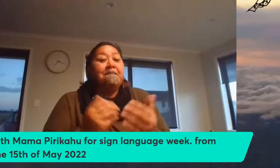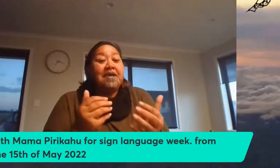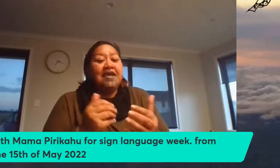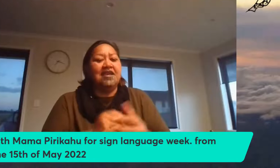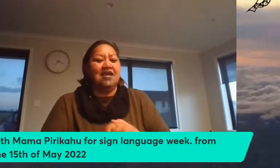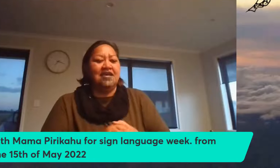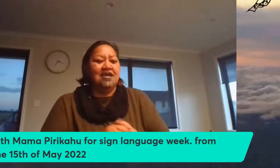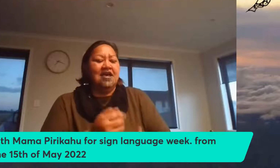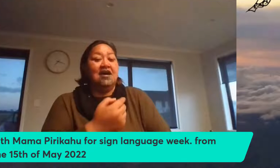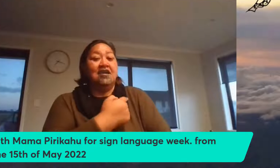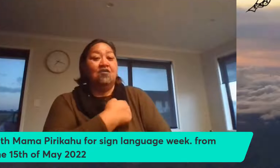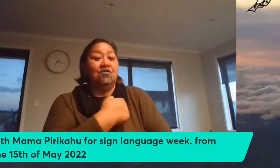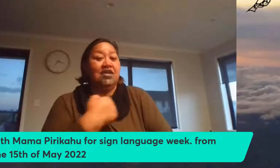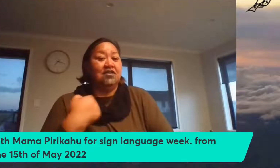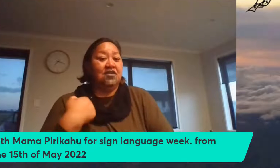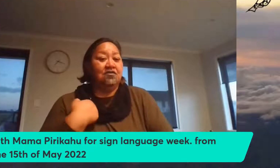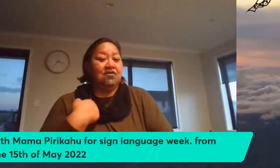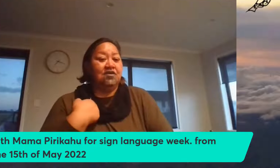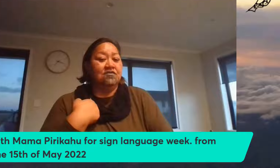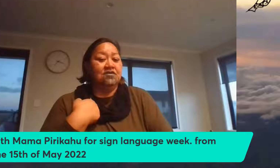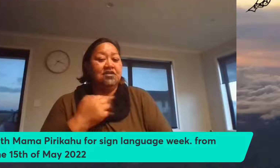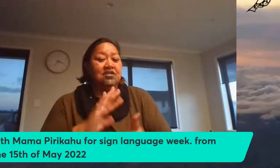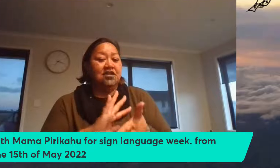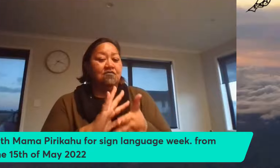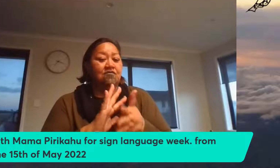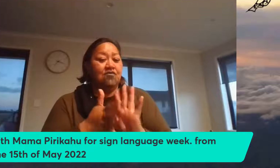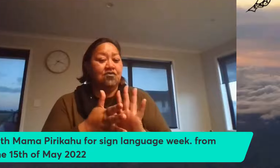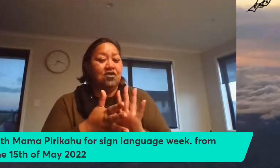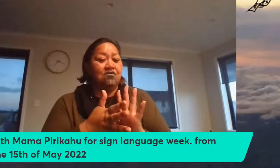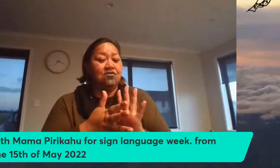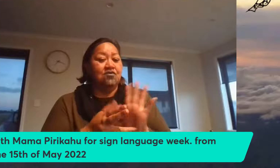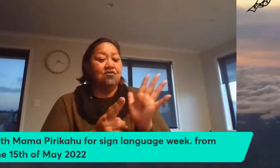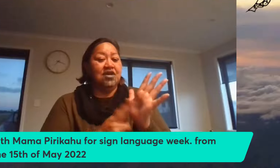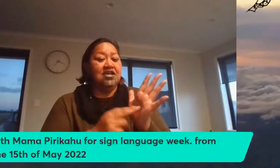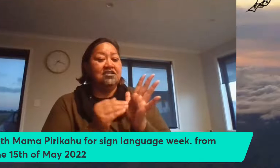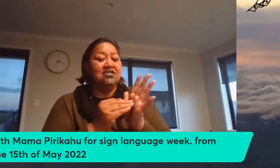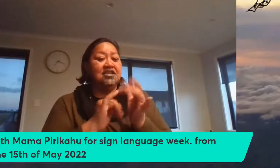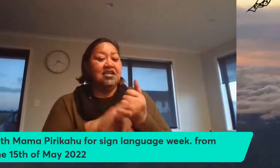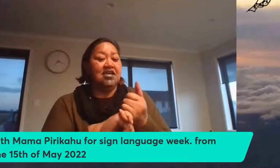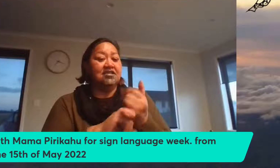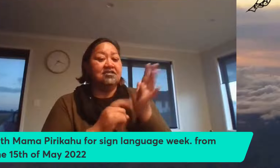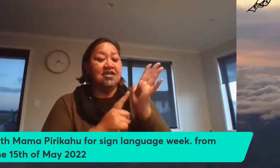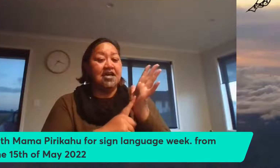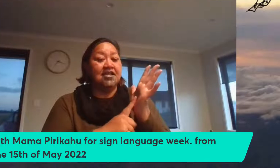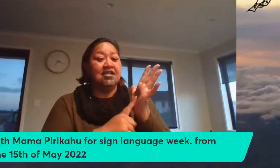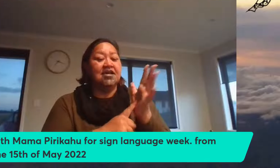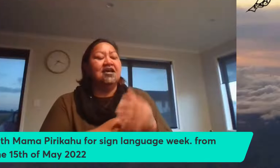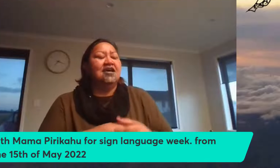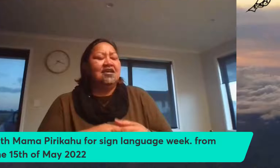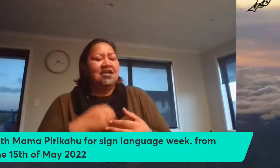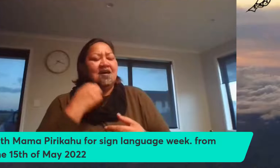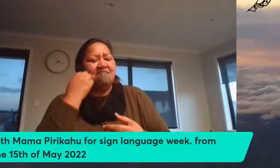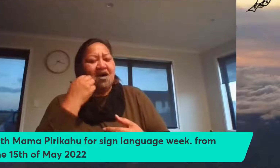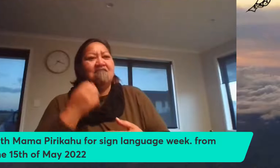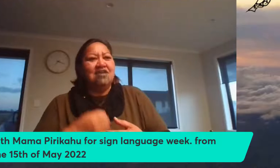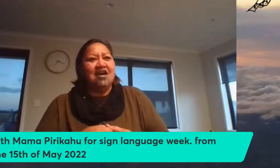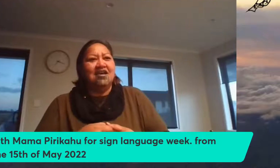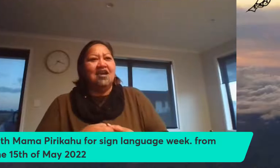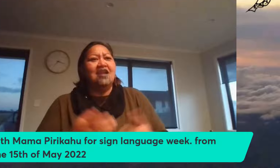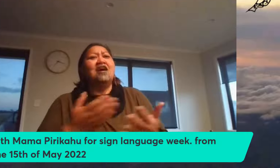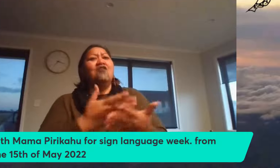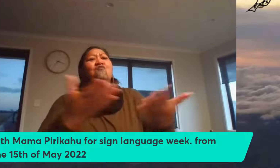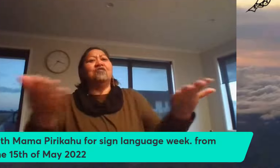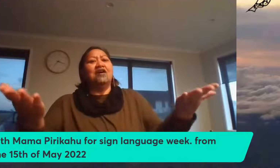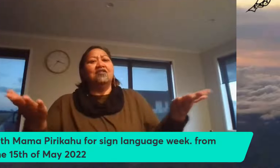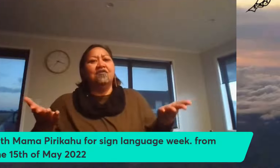kupu. Pēnei, ana ko tātou ki roto I te reo Rotaroto NZSL. Kia Māori